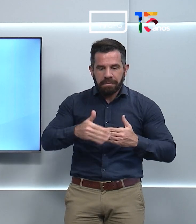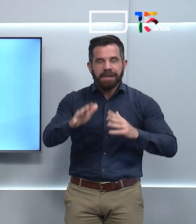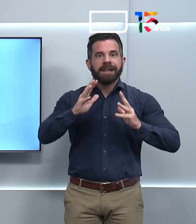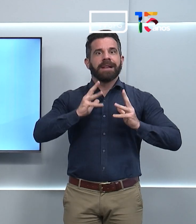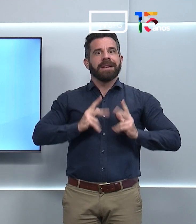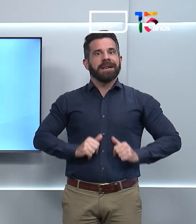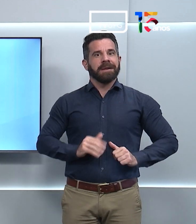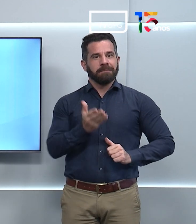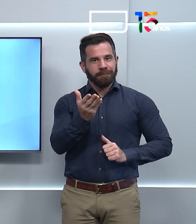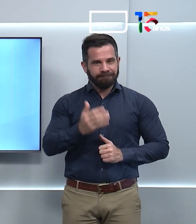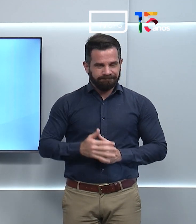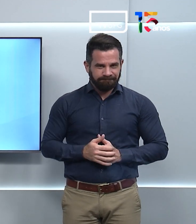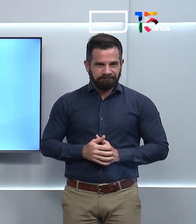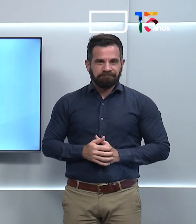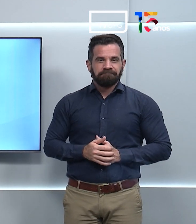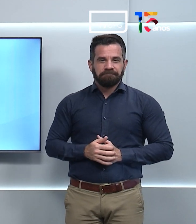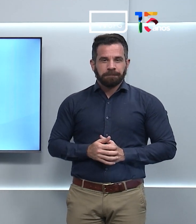dívidas.